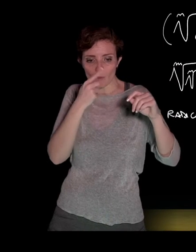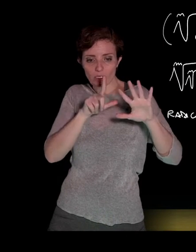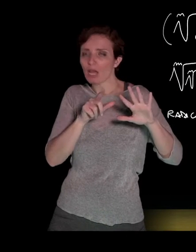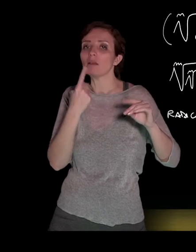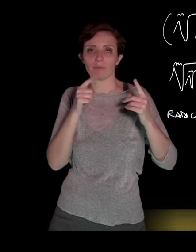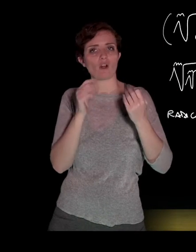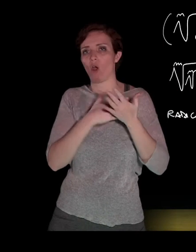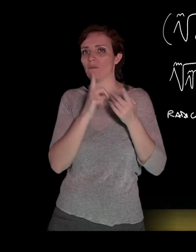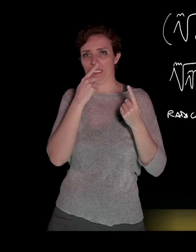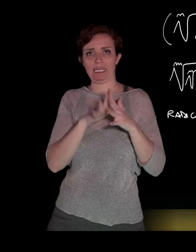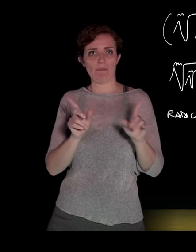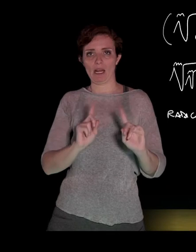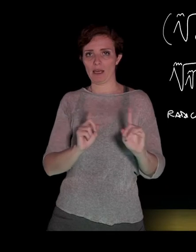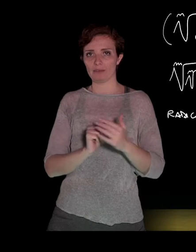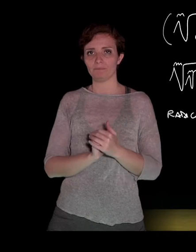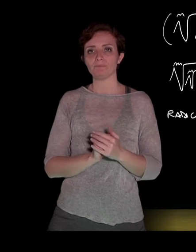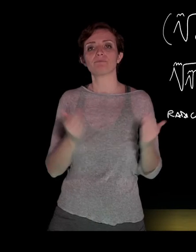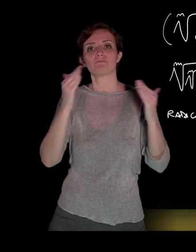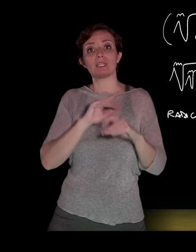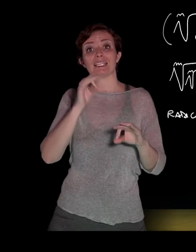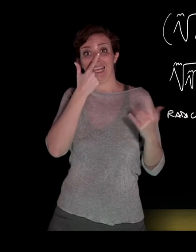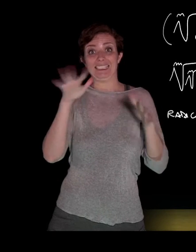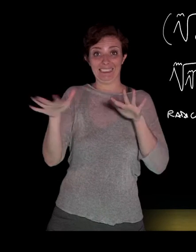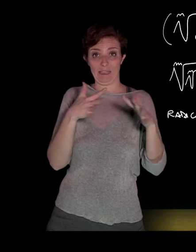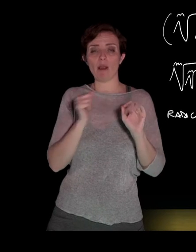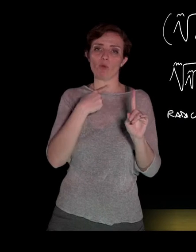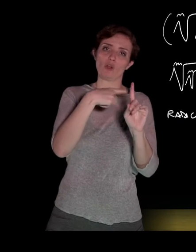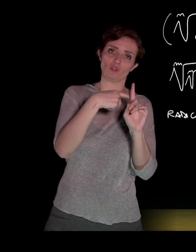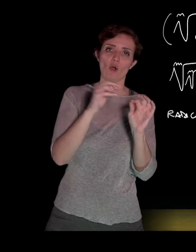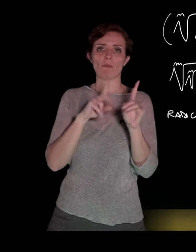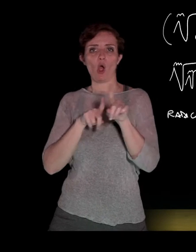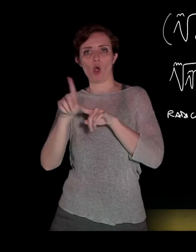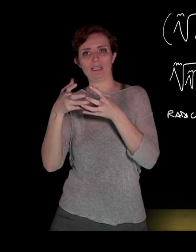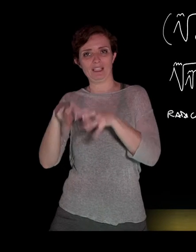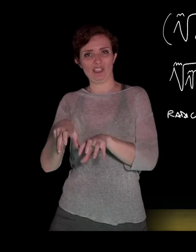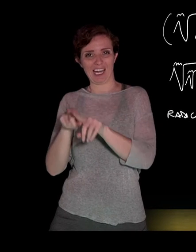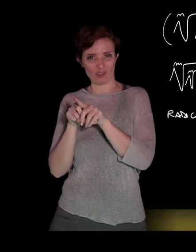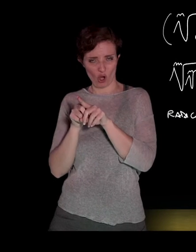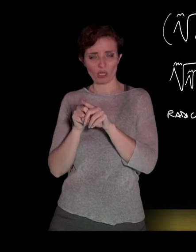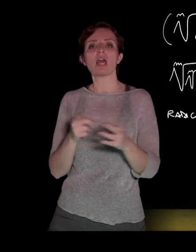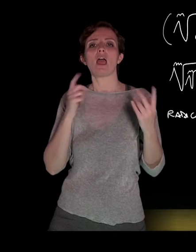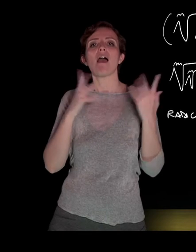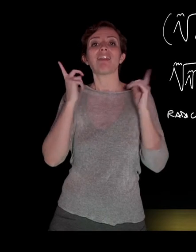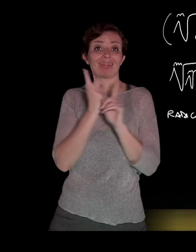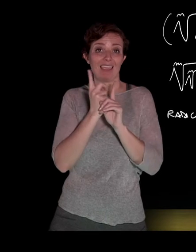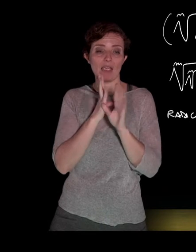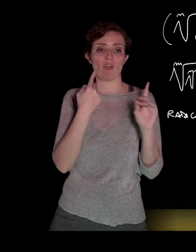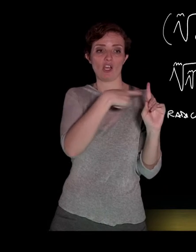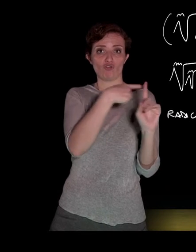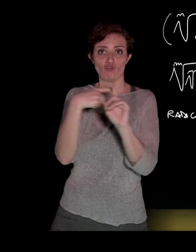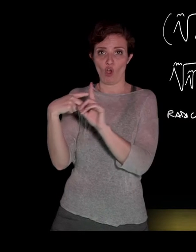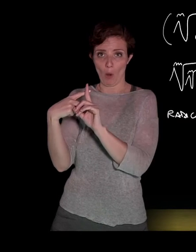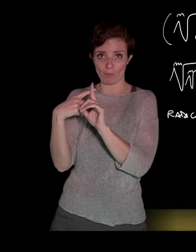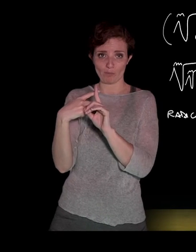le operazioni di addizione e sottrazione in cui abbiamo quindi la somma algebrica di due o più radicali simili è un